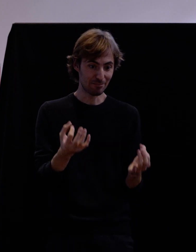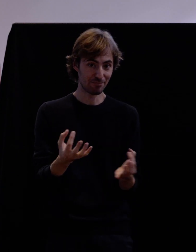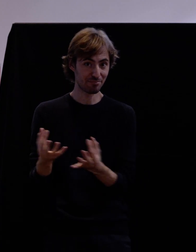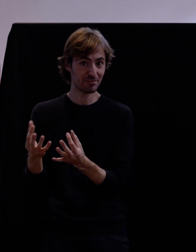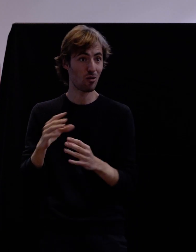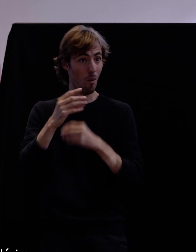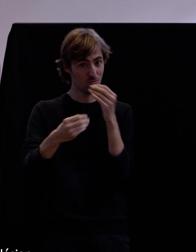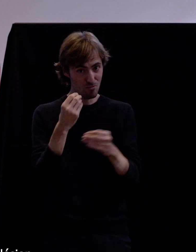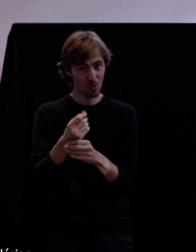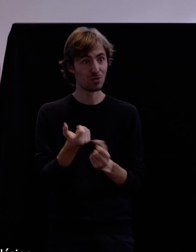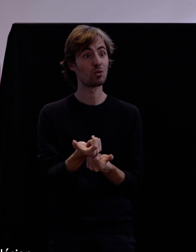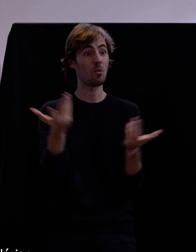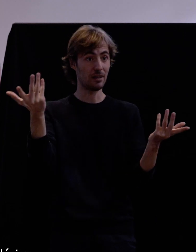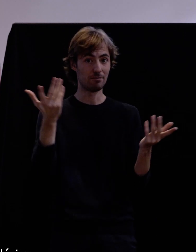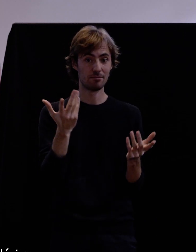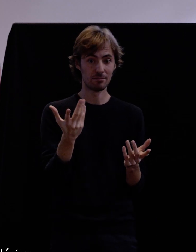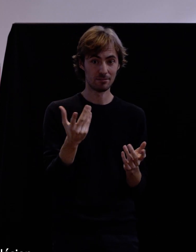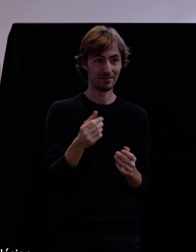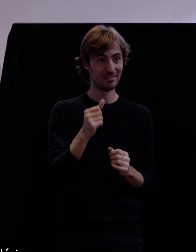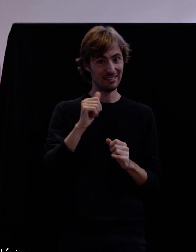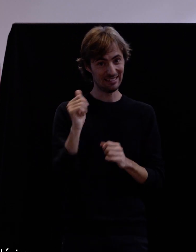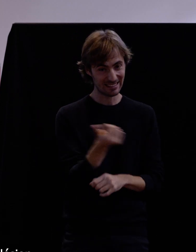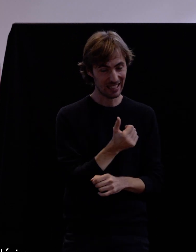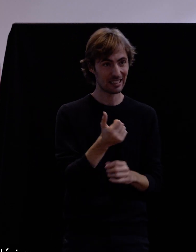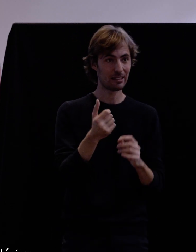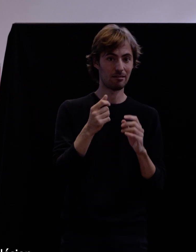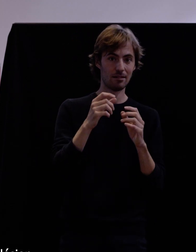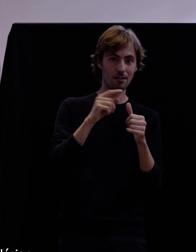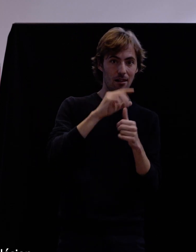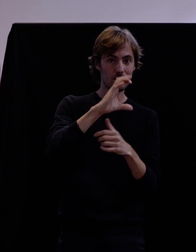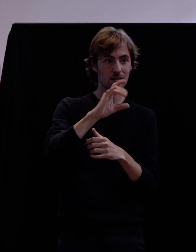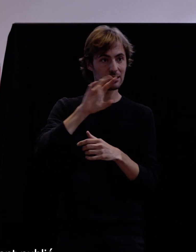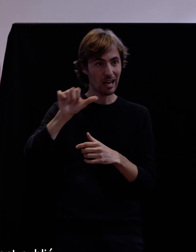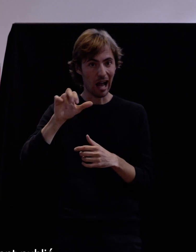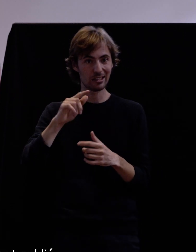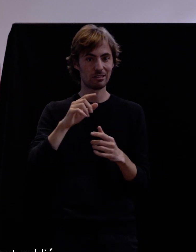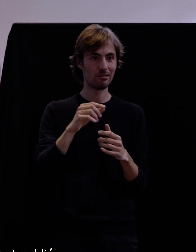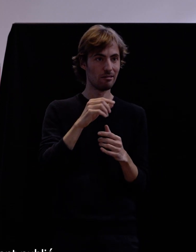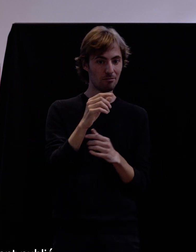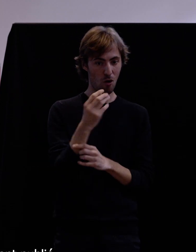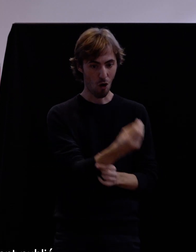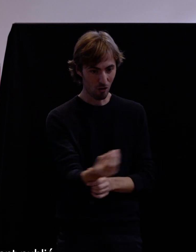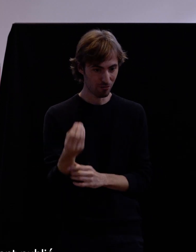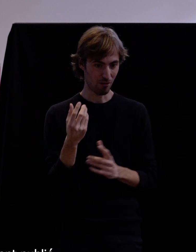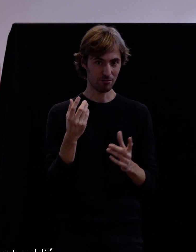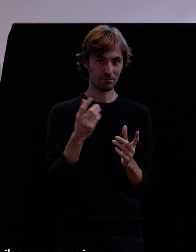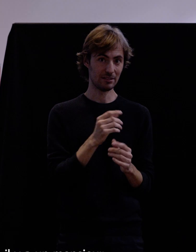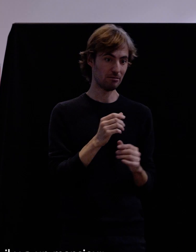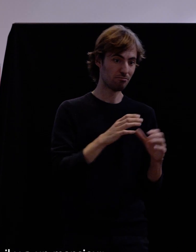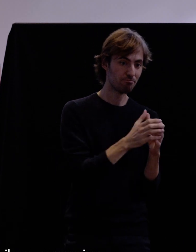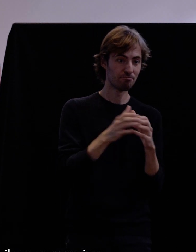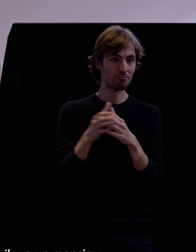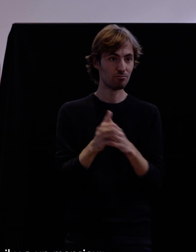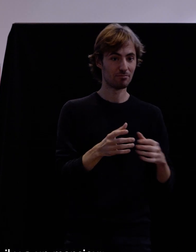le monde de chaque lésion dans un groupe d'enfants donné ? Donc, les gens ont publié chacun leur groupe. Et puis,